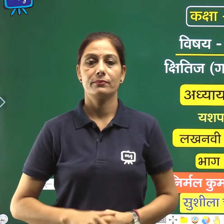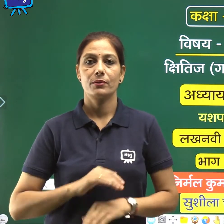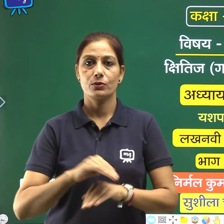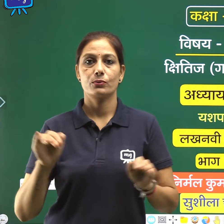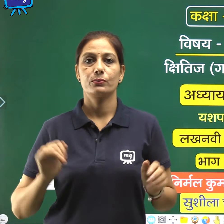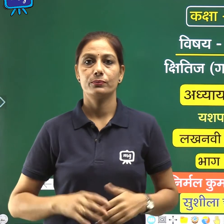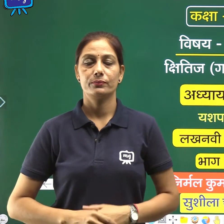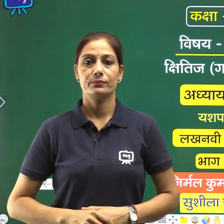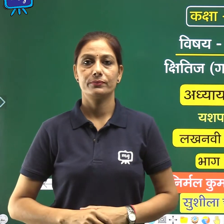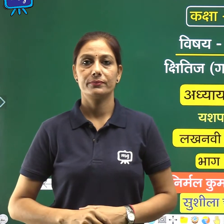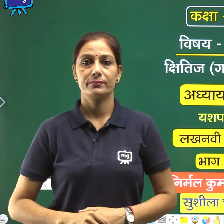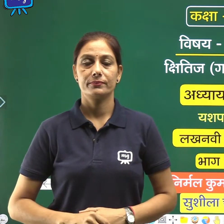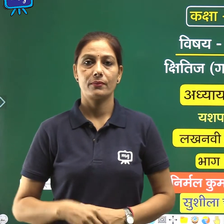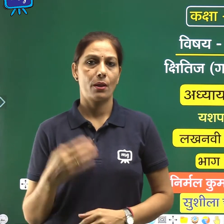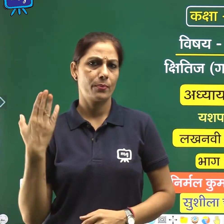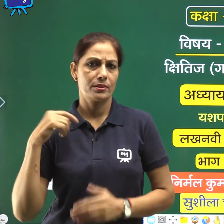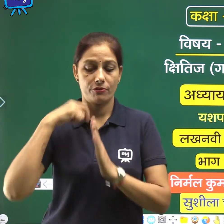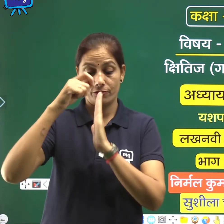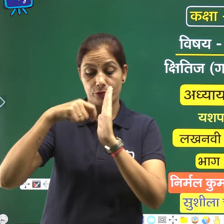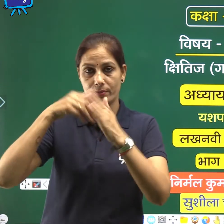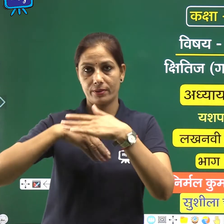बच्चों, पिछले वीडियो में